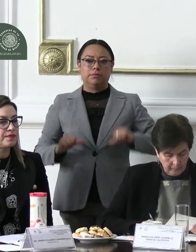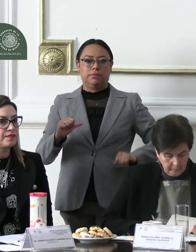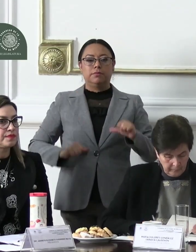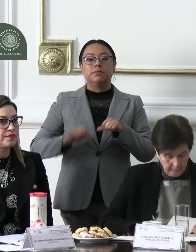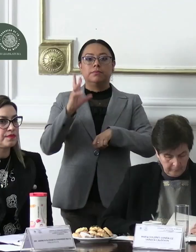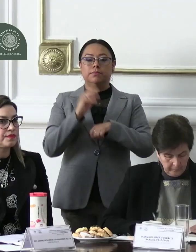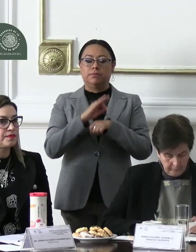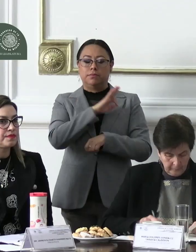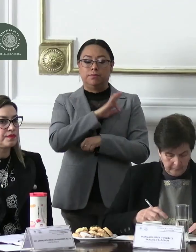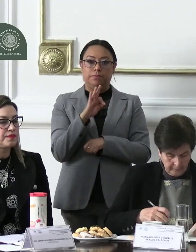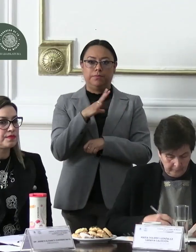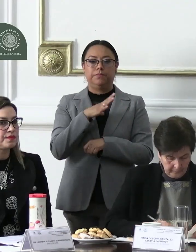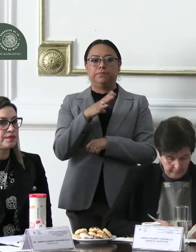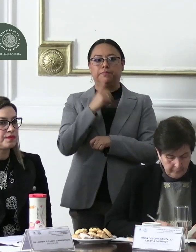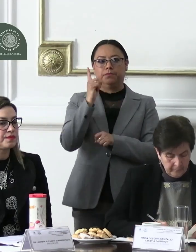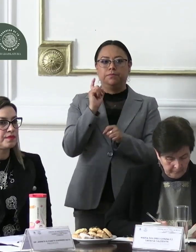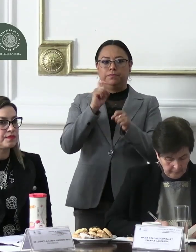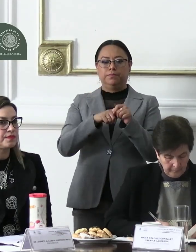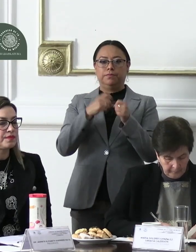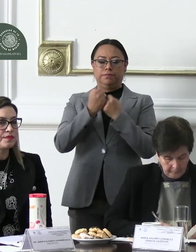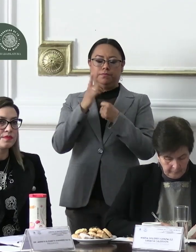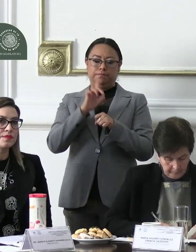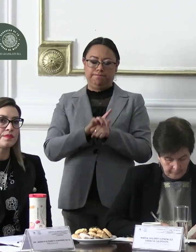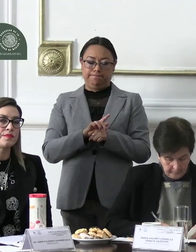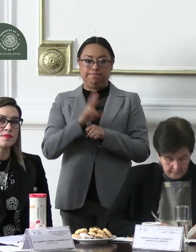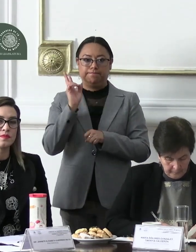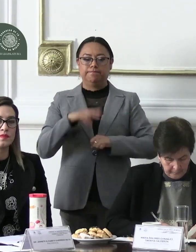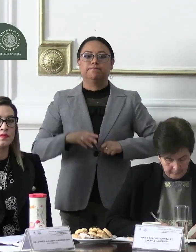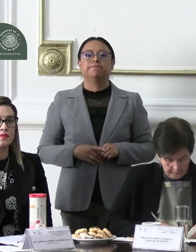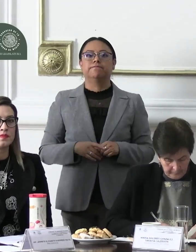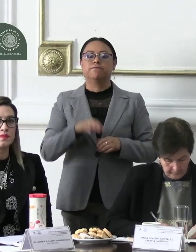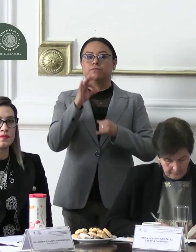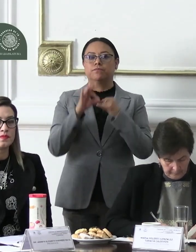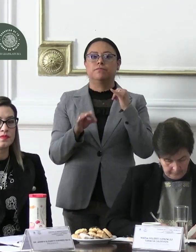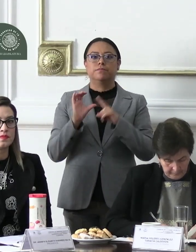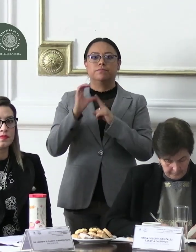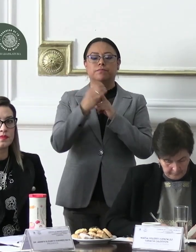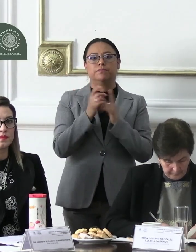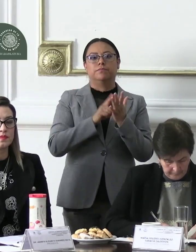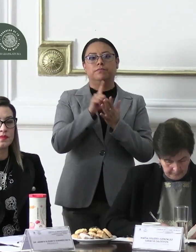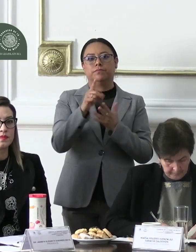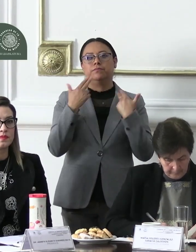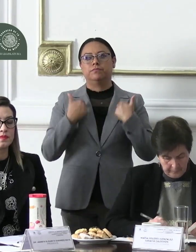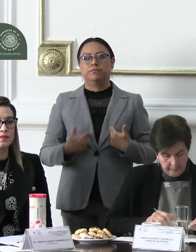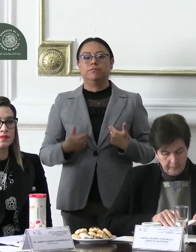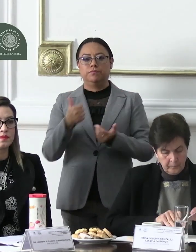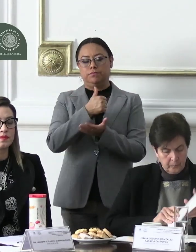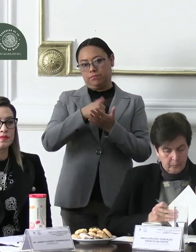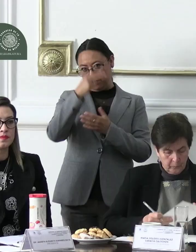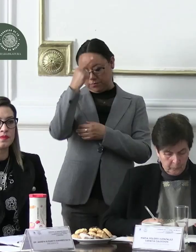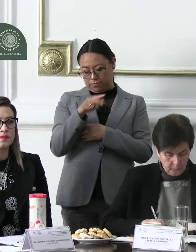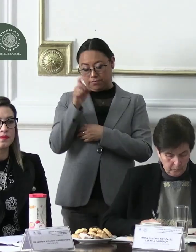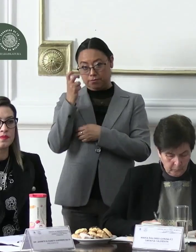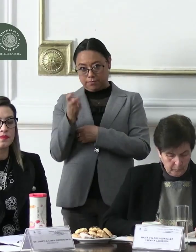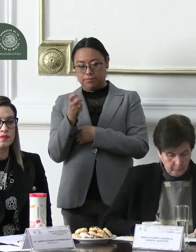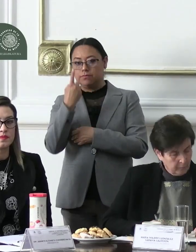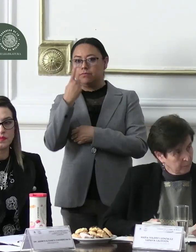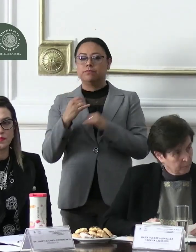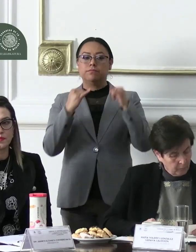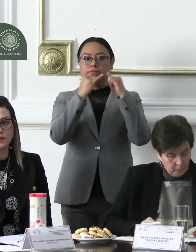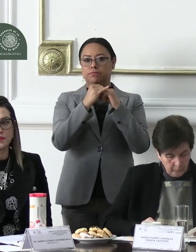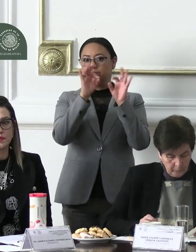una reinserción social digna. Por último, la Comisión de Derechos Humanos de la Ciudad de México ha sido una institución